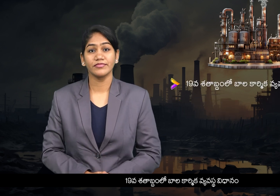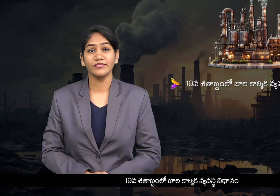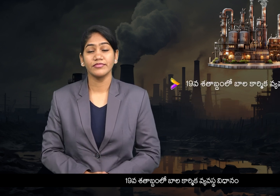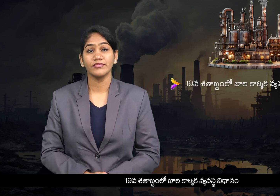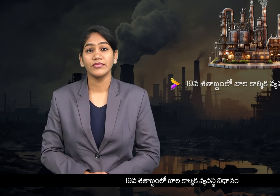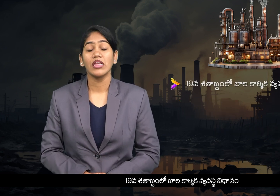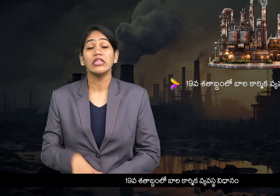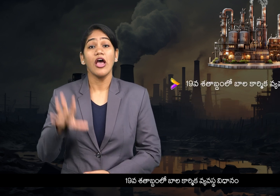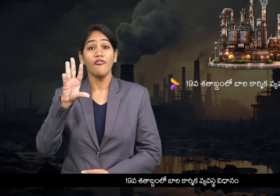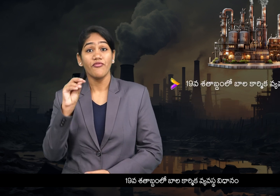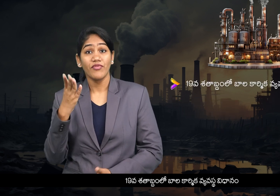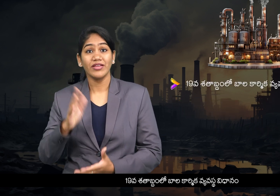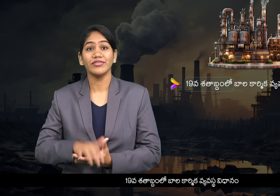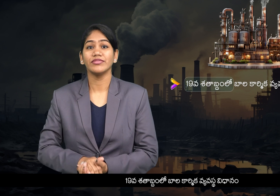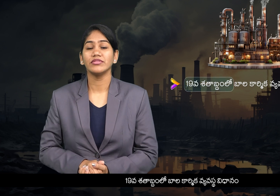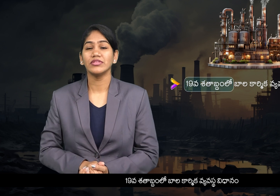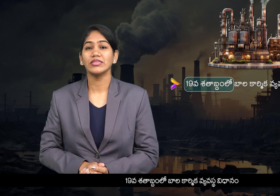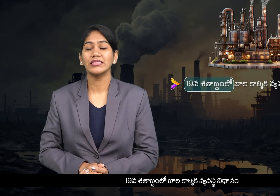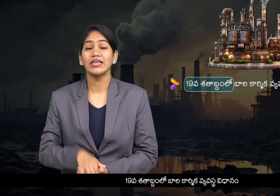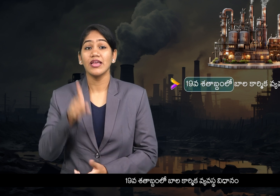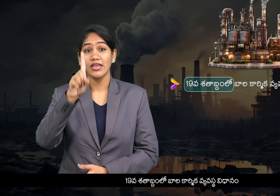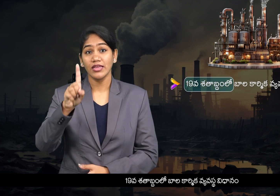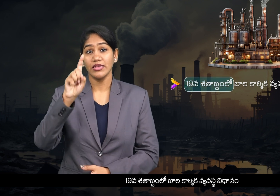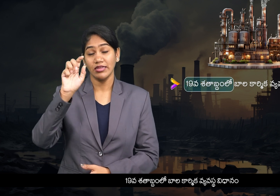19వ శతాబ్దంలో బాల కార్మిక వ్యవస్థ విధానం,